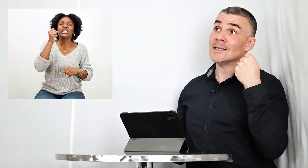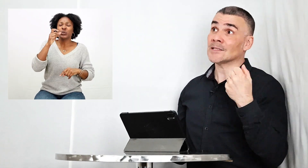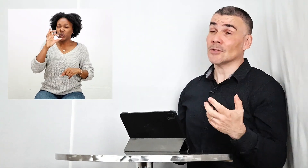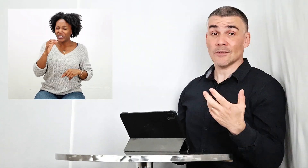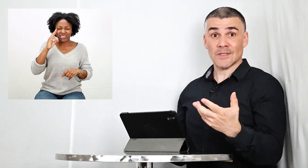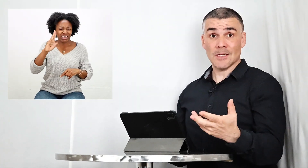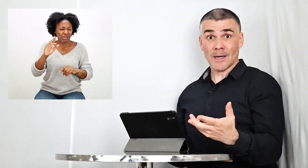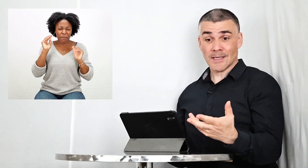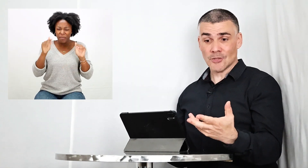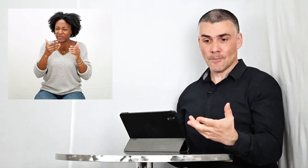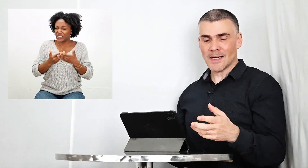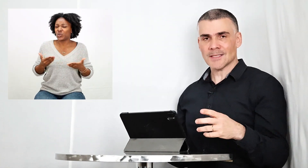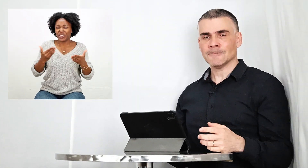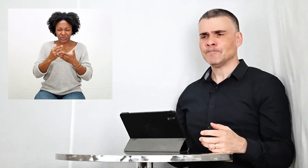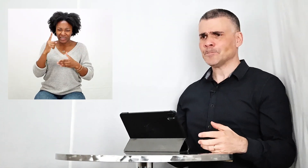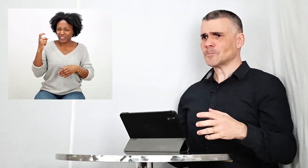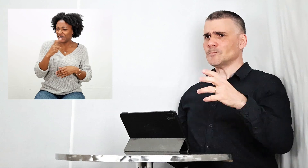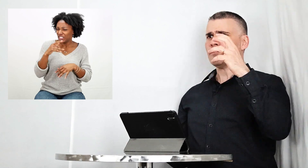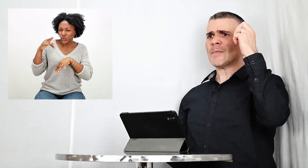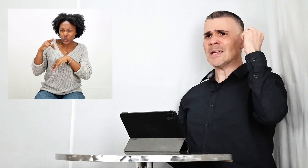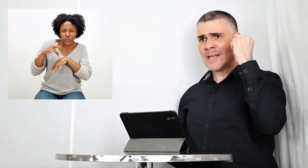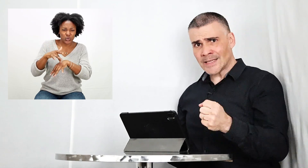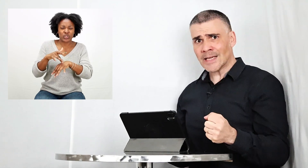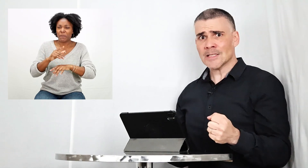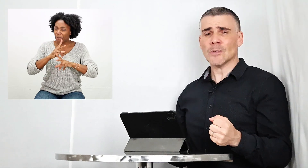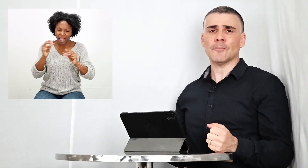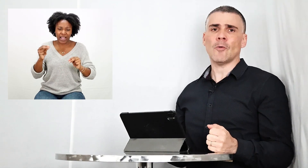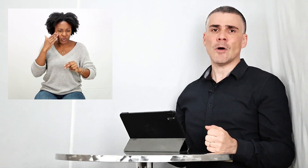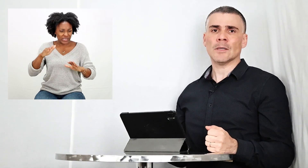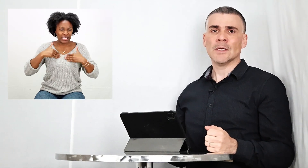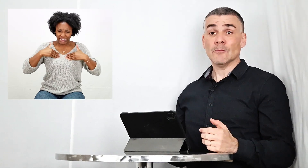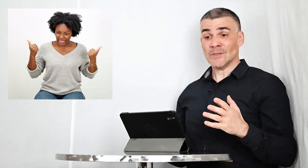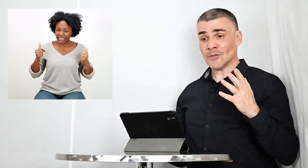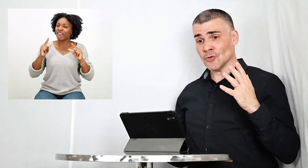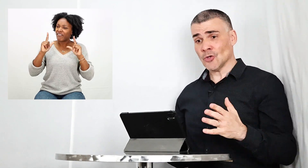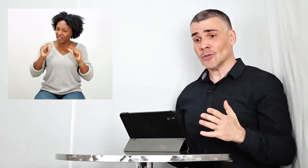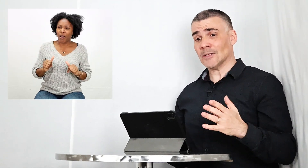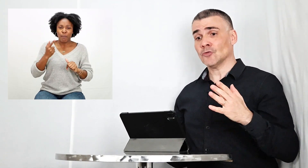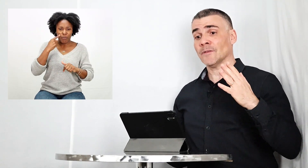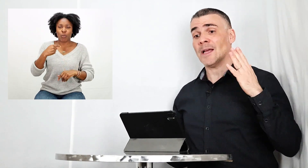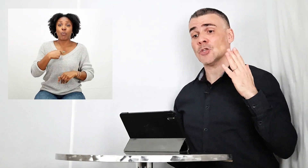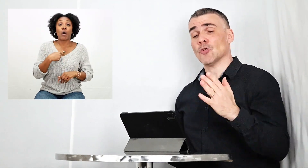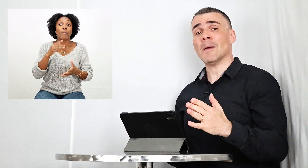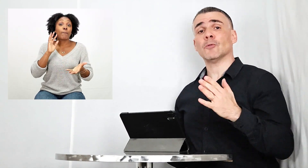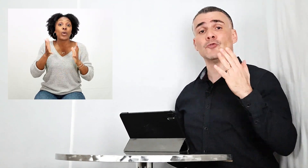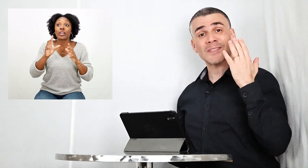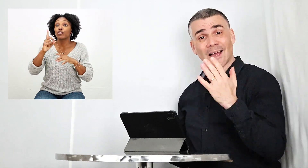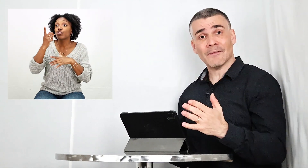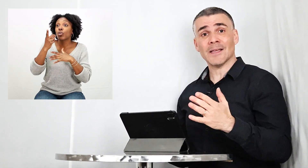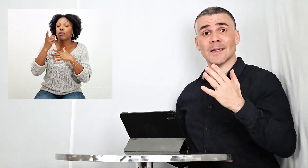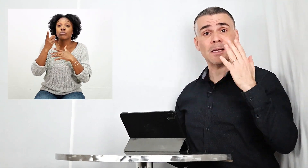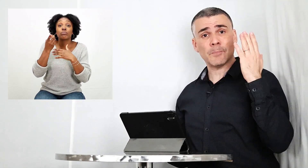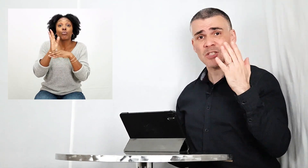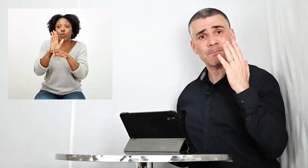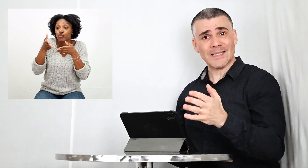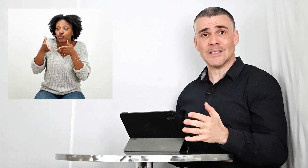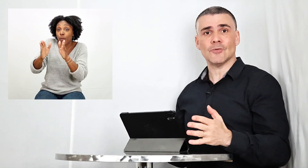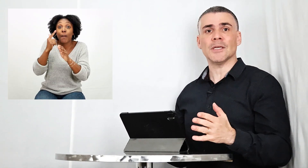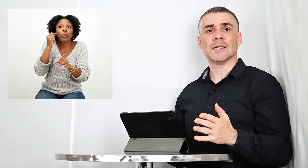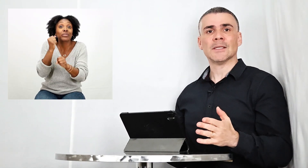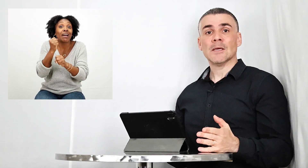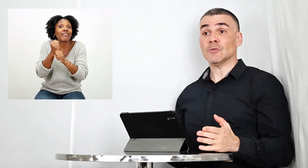Quels que soient les temps difficiles par lesquels je passe, la guérison est pour moi. Peut-être Dieu est en train de t'ouvrir un chemin pour du travail, un